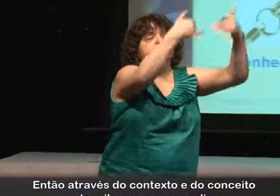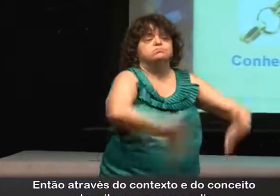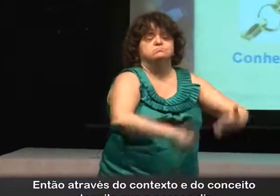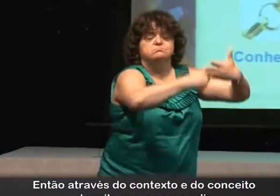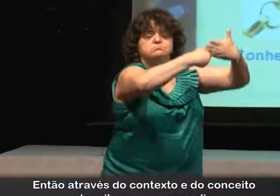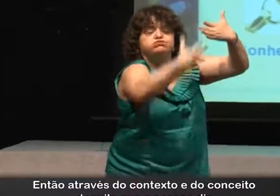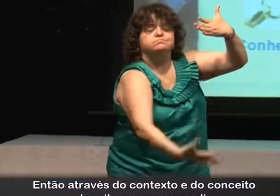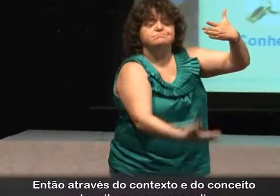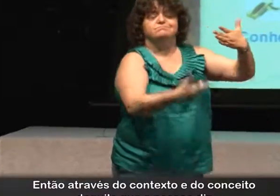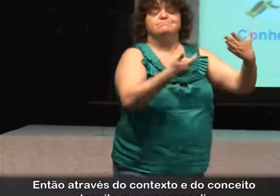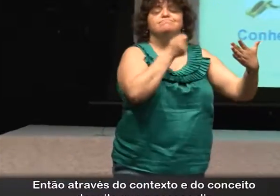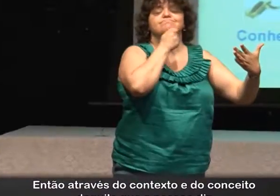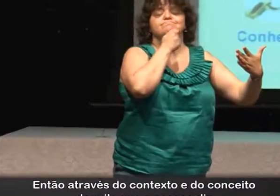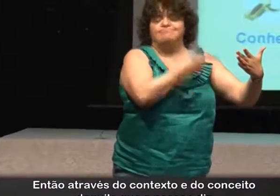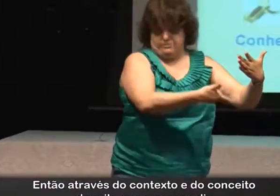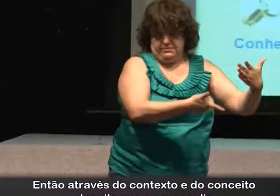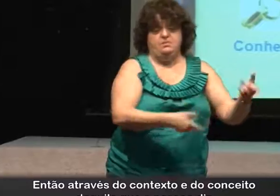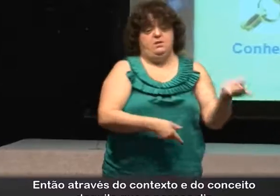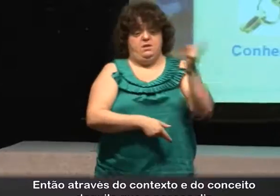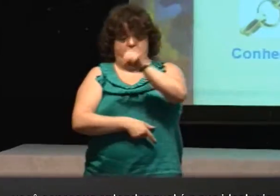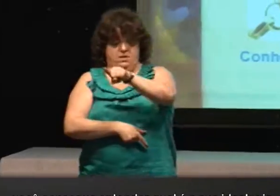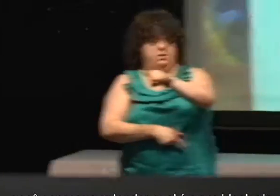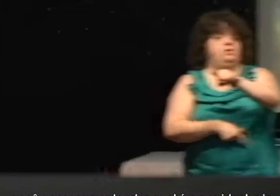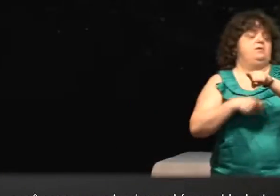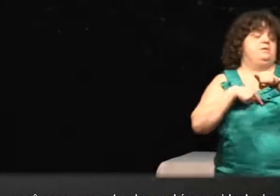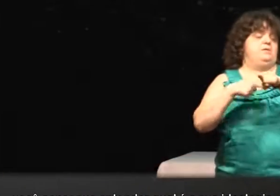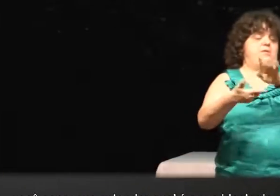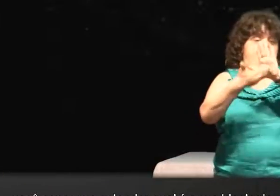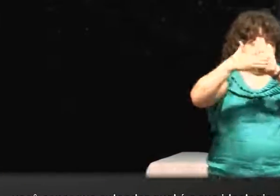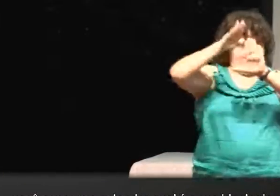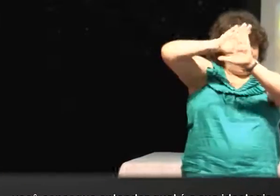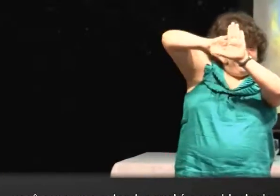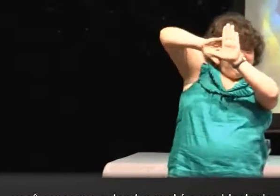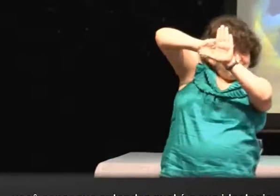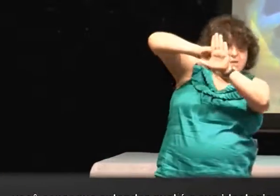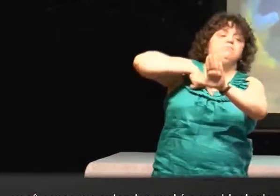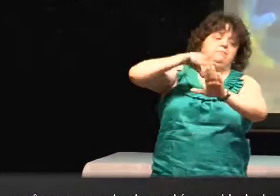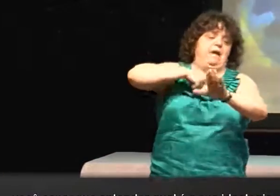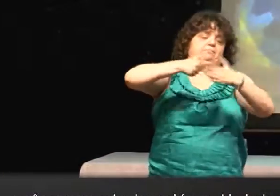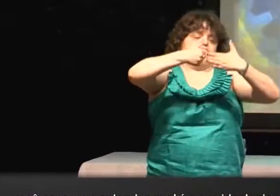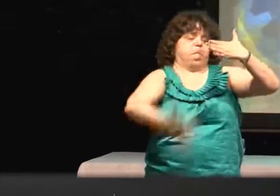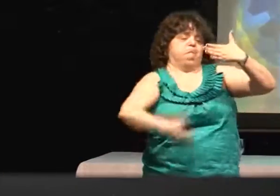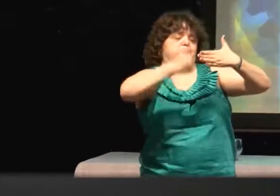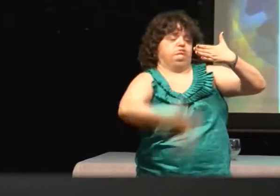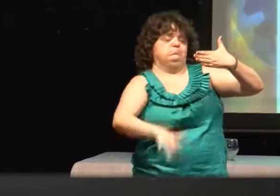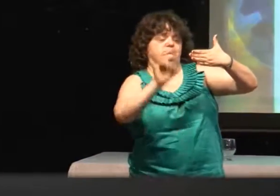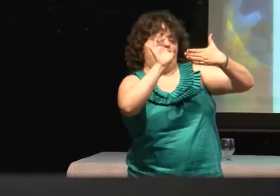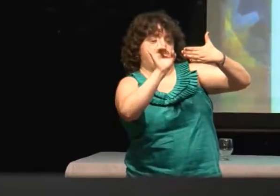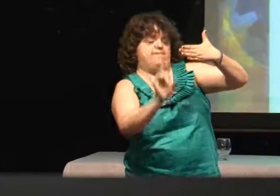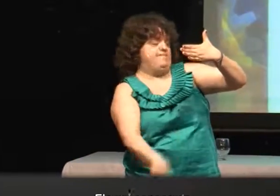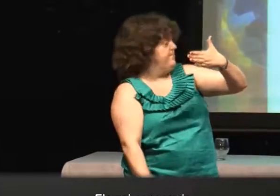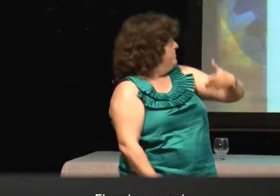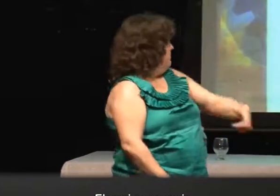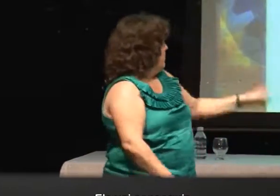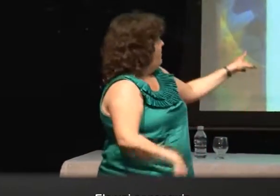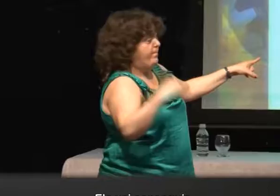e do conceito daquilo que a pessoa diz, você consegue entender qual é a sua ideologia. Ela vai